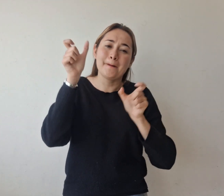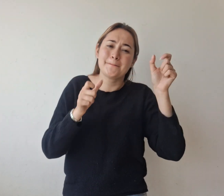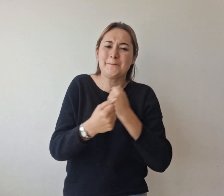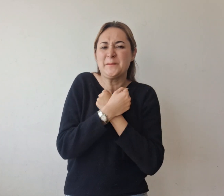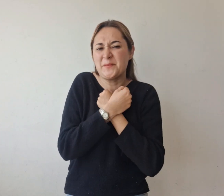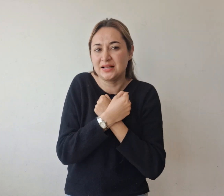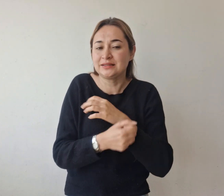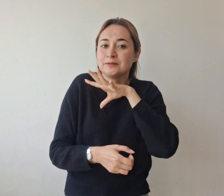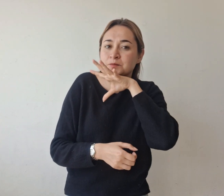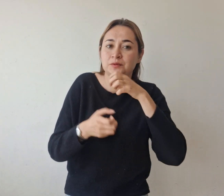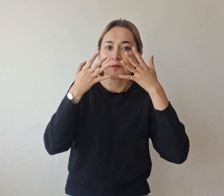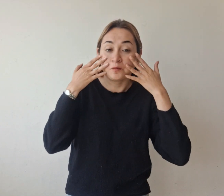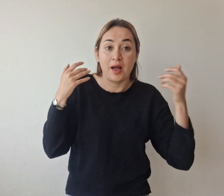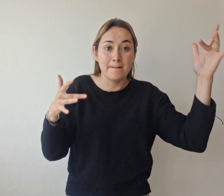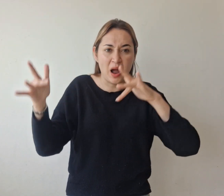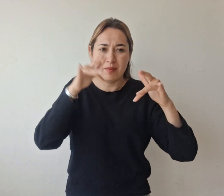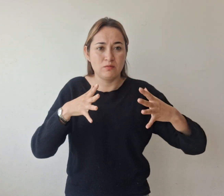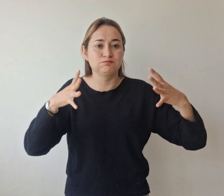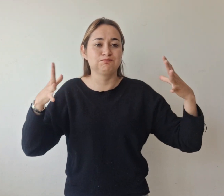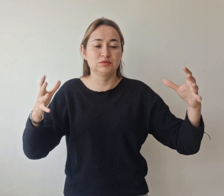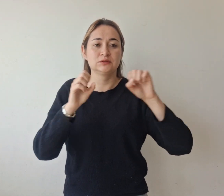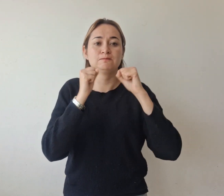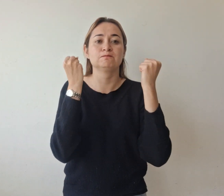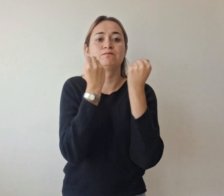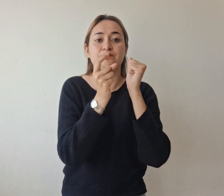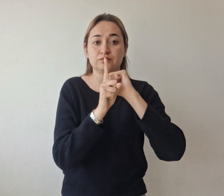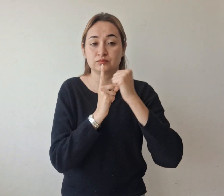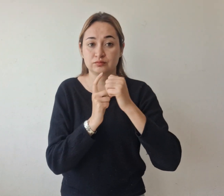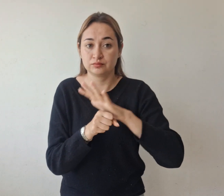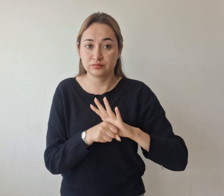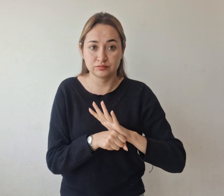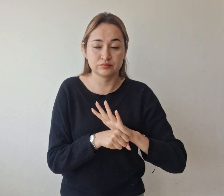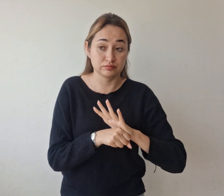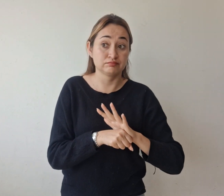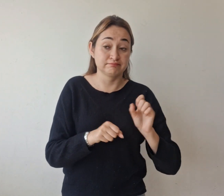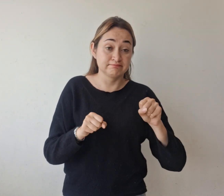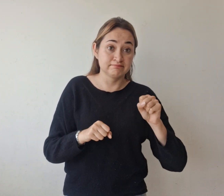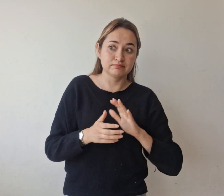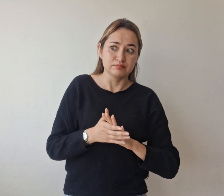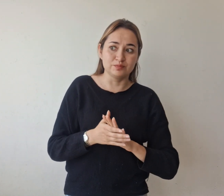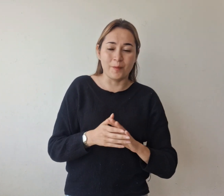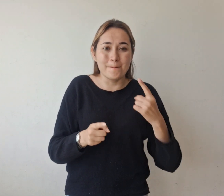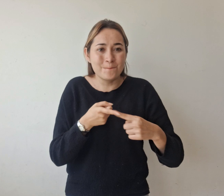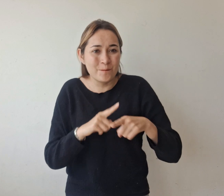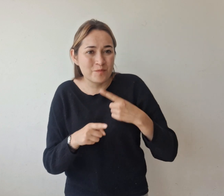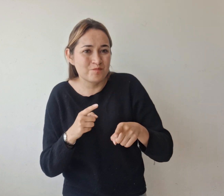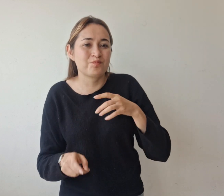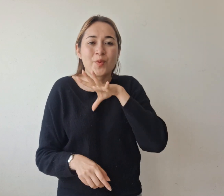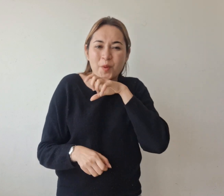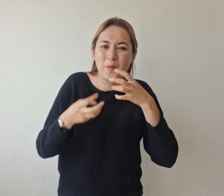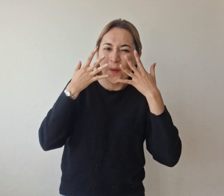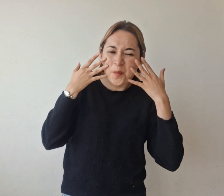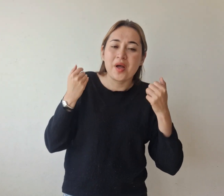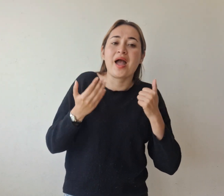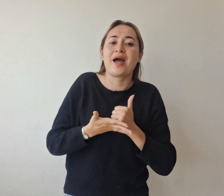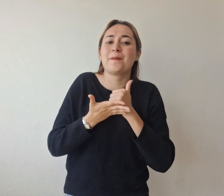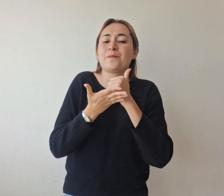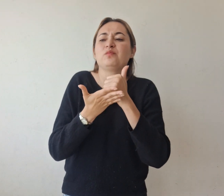asistieron masivamente al salón social del Milagro para que sus amigos peludos pudieran recibir valoración